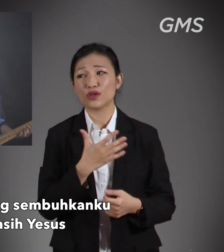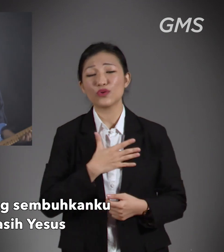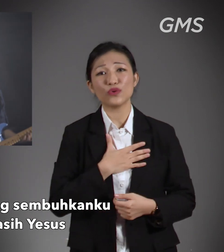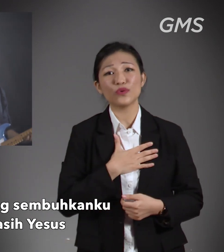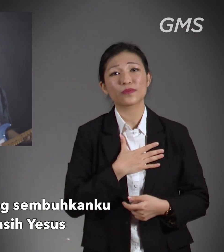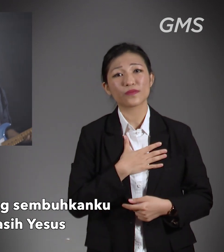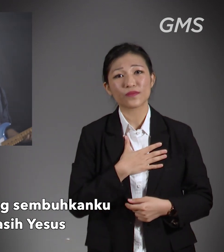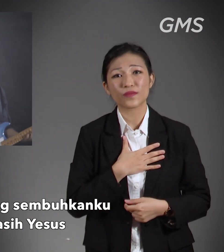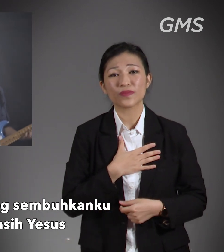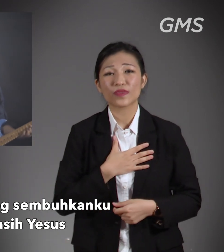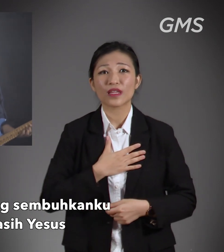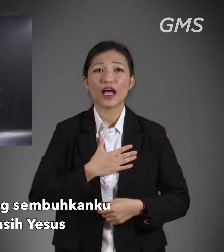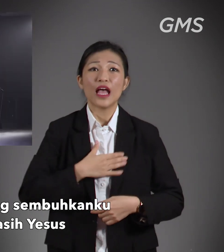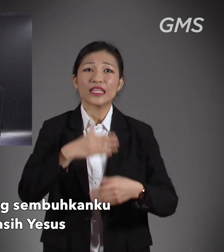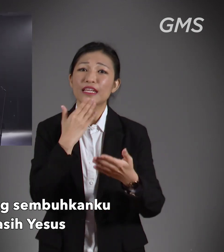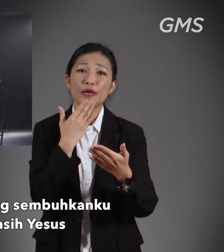sembuhkanku.